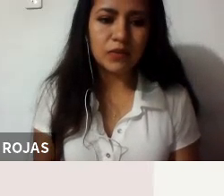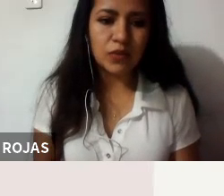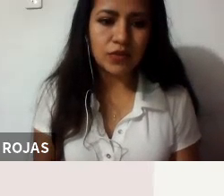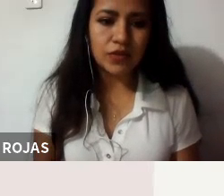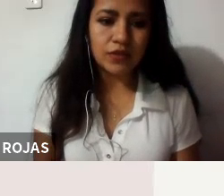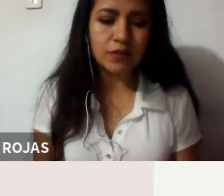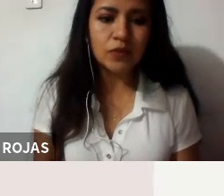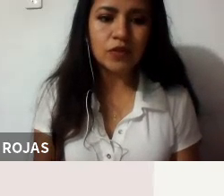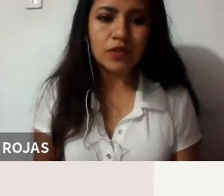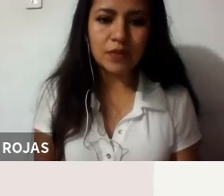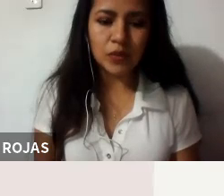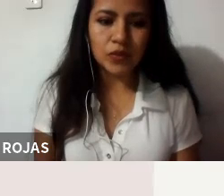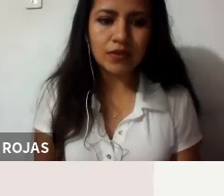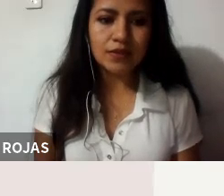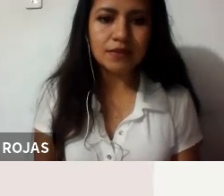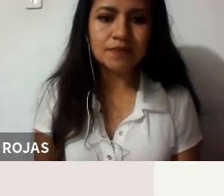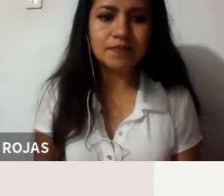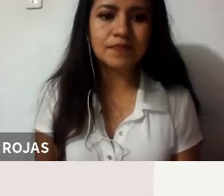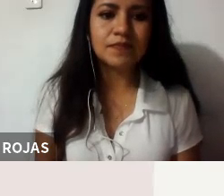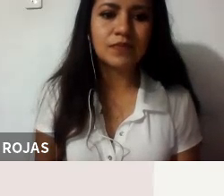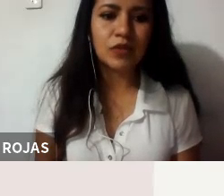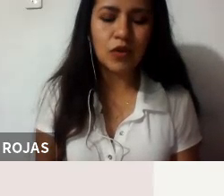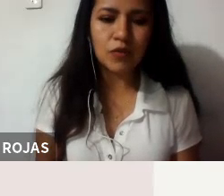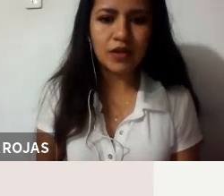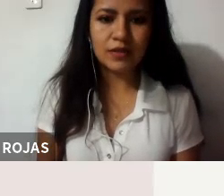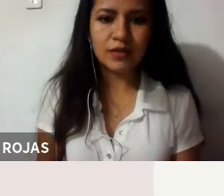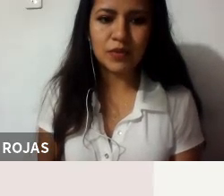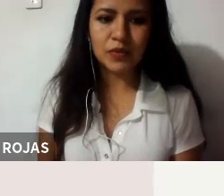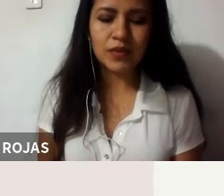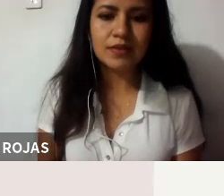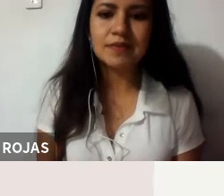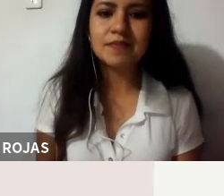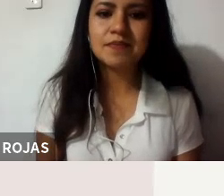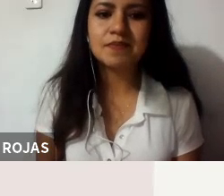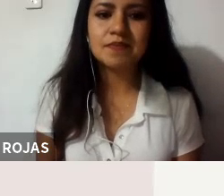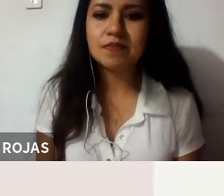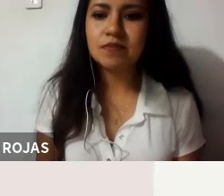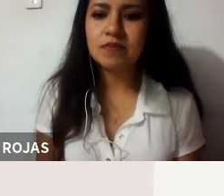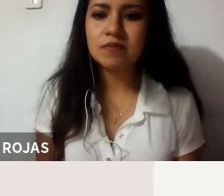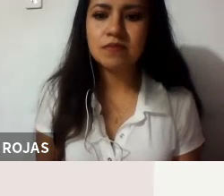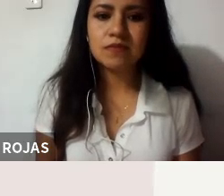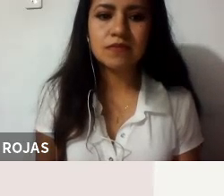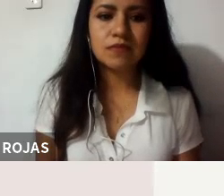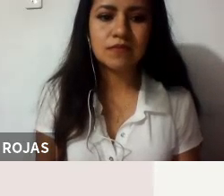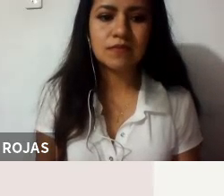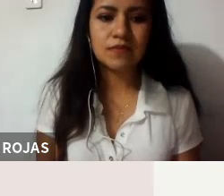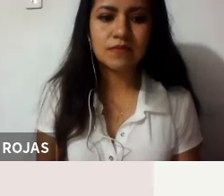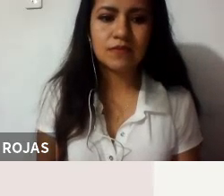Ahora vamos con nuestro tercer punto, que es preguntas. ¿Cómo realizamos preguntas?